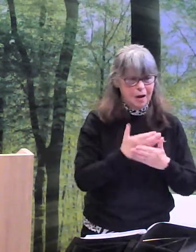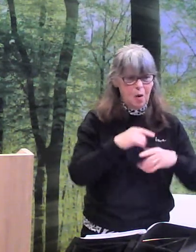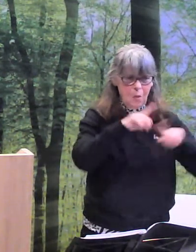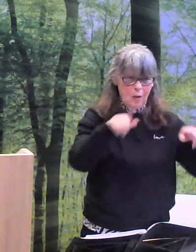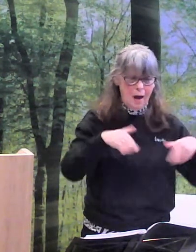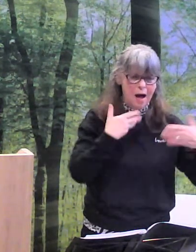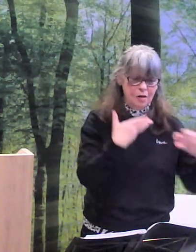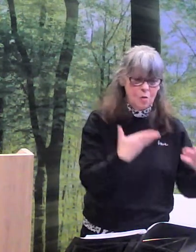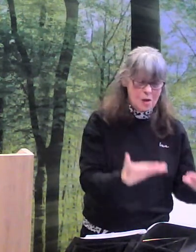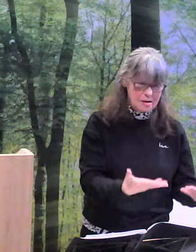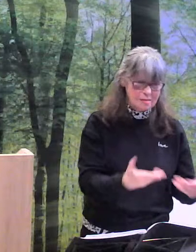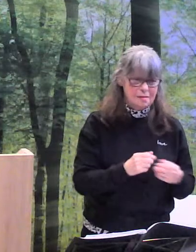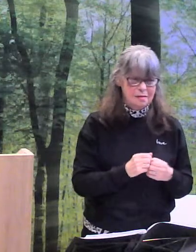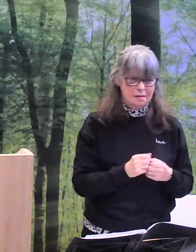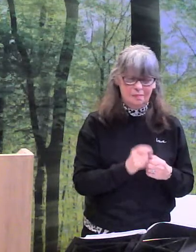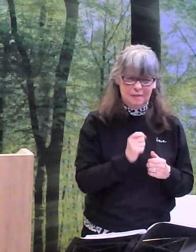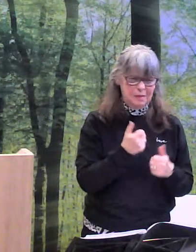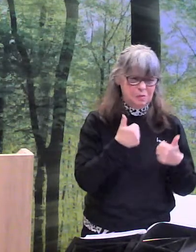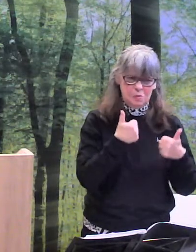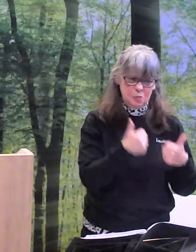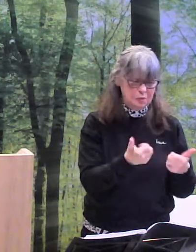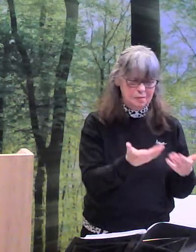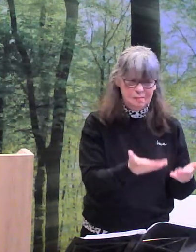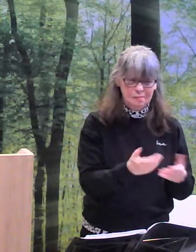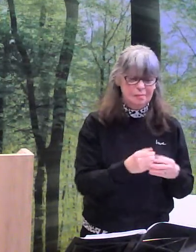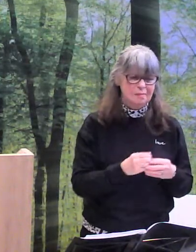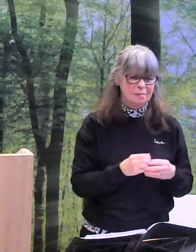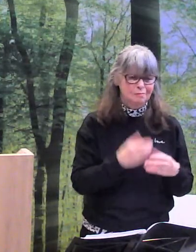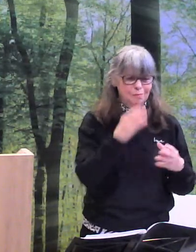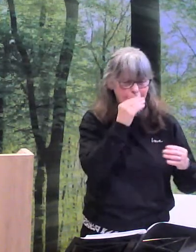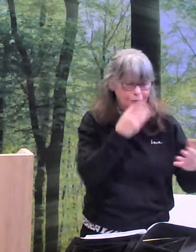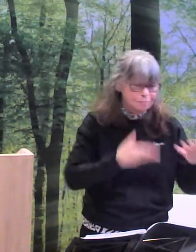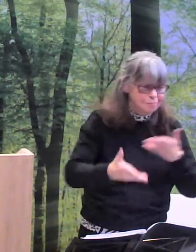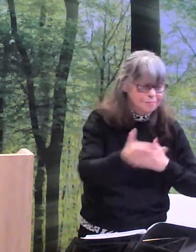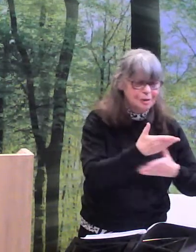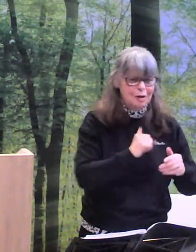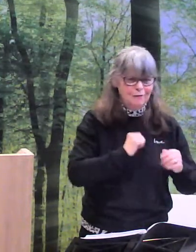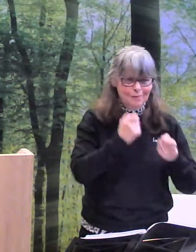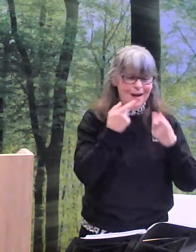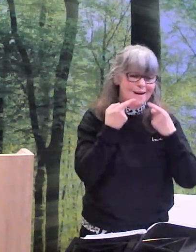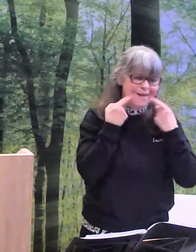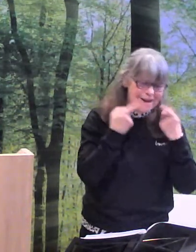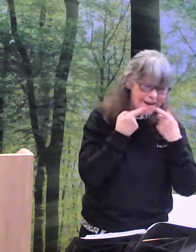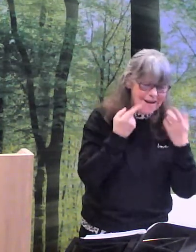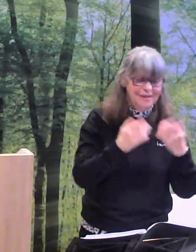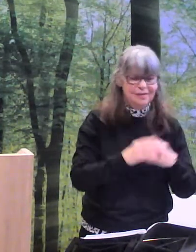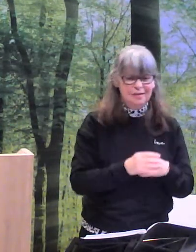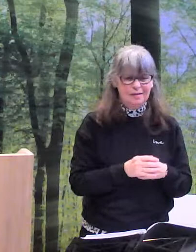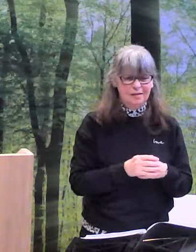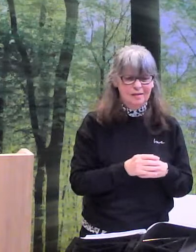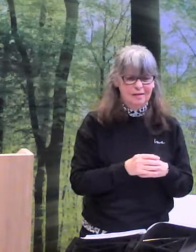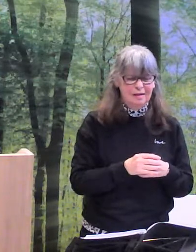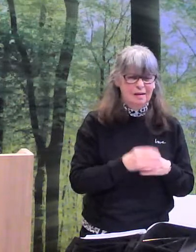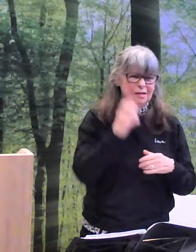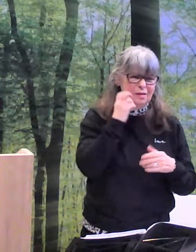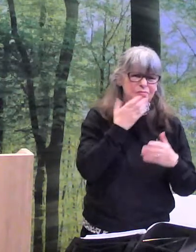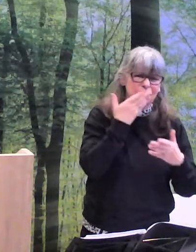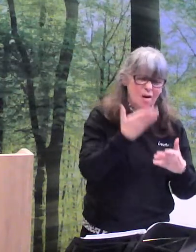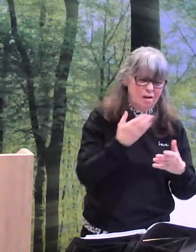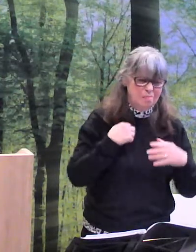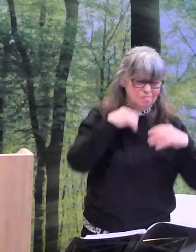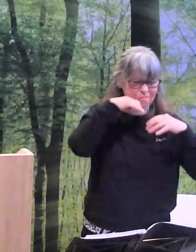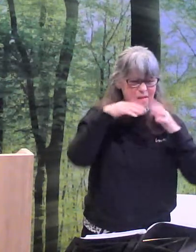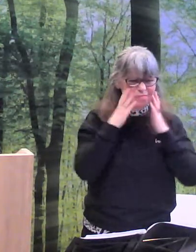Arie, Hendrik. En hij was blij dat we daar waren, maar hij voelde zich niet goed. We hebben toch een beetje gepraat, een beetje